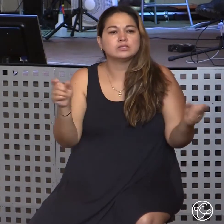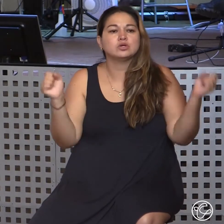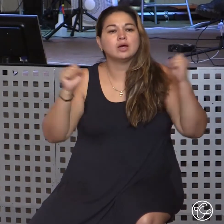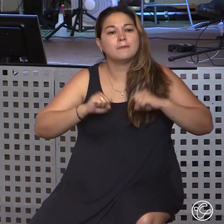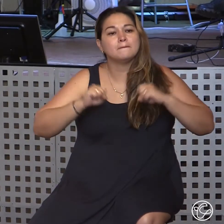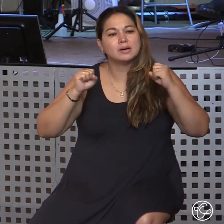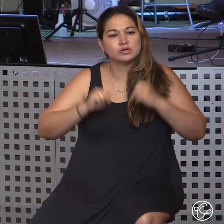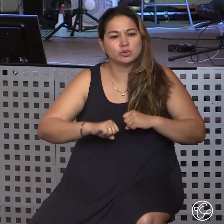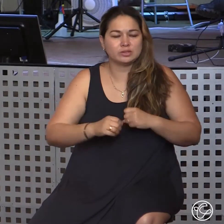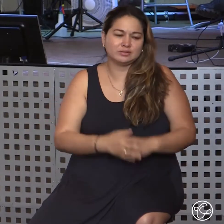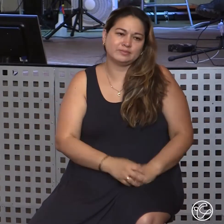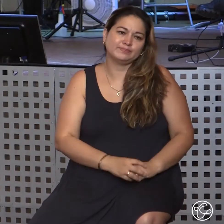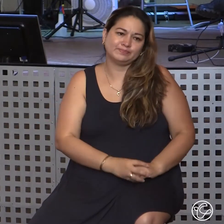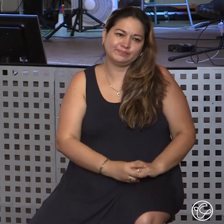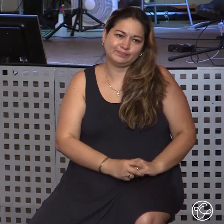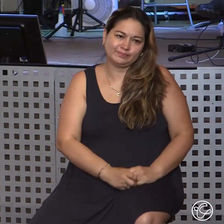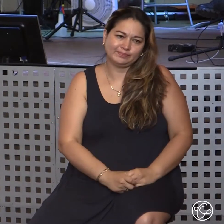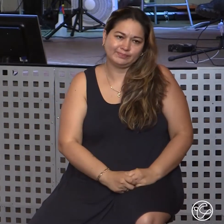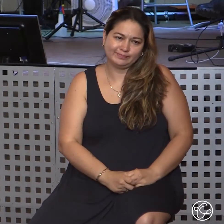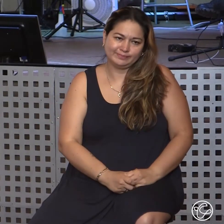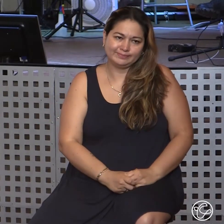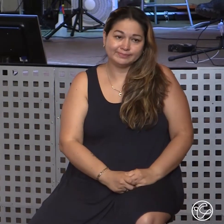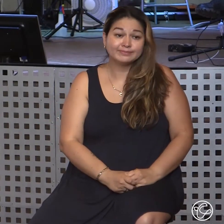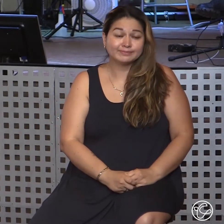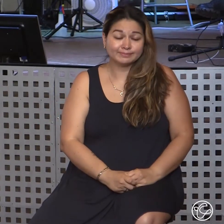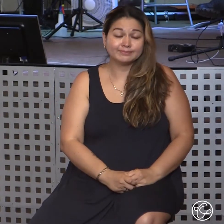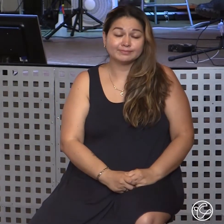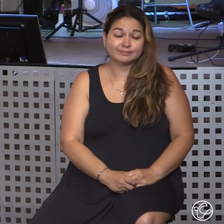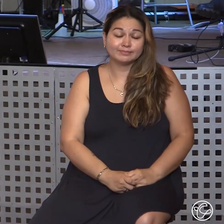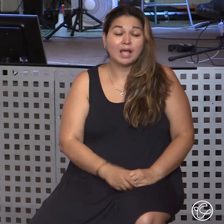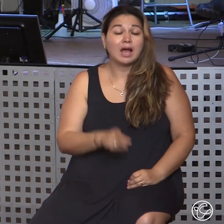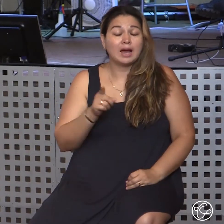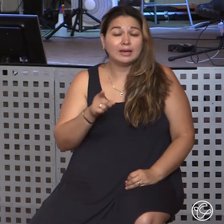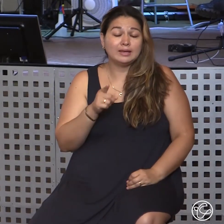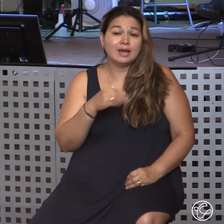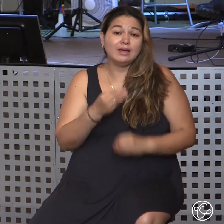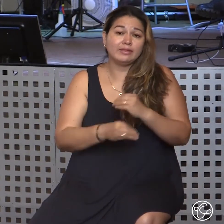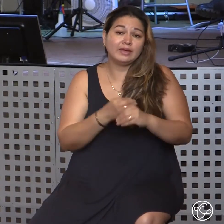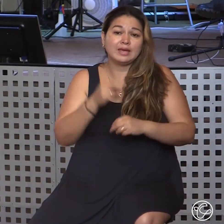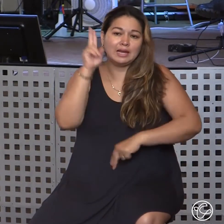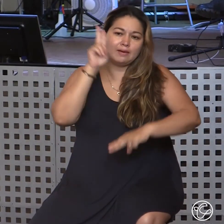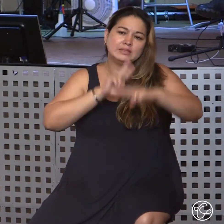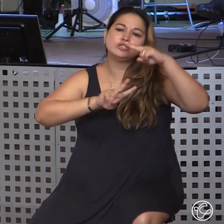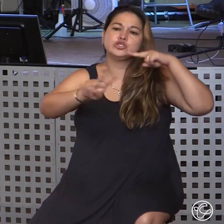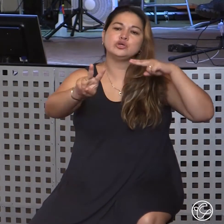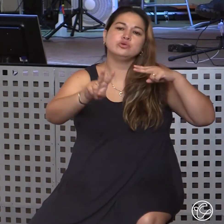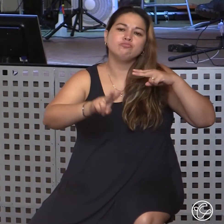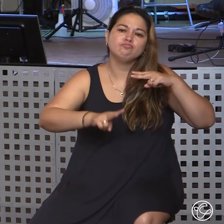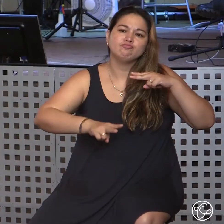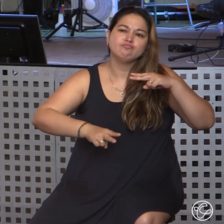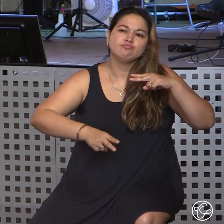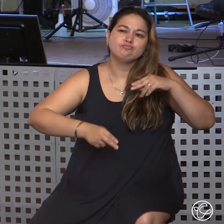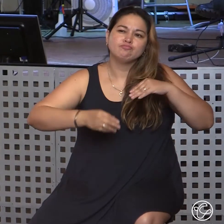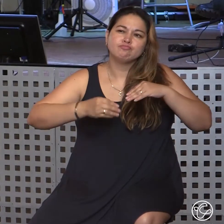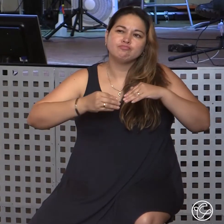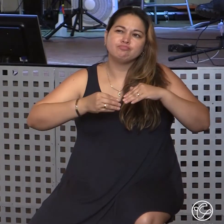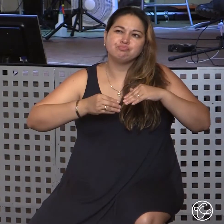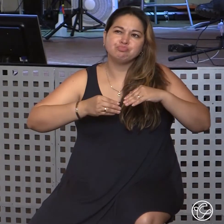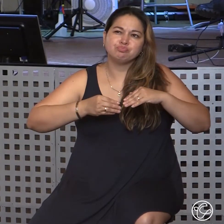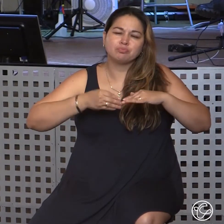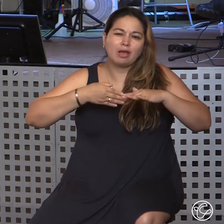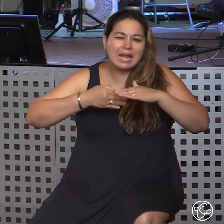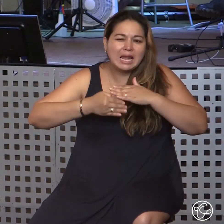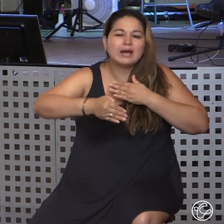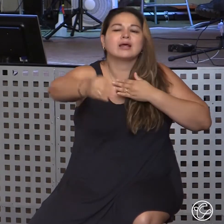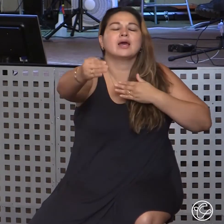Se sostiene la experiencia, lo que hemos vivido otros, que quizá algunos de los jóvenes ya no lo han vivido siquiera, y a veces dicen, eso fue